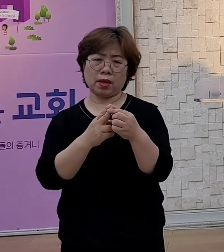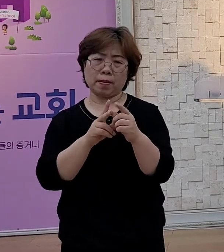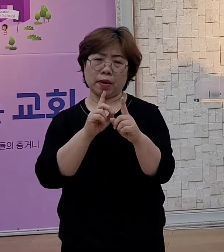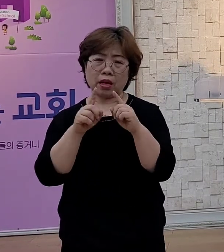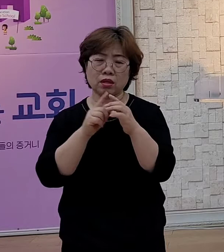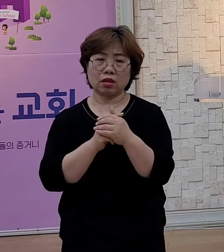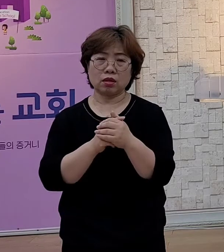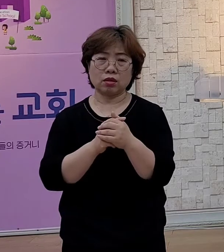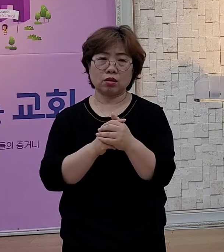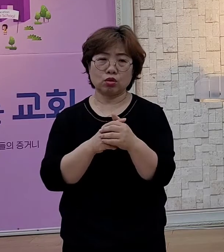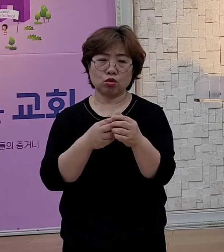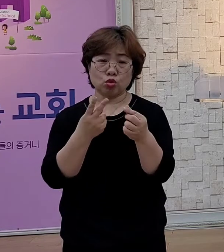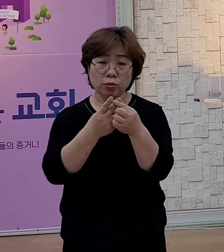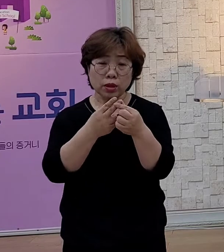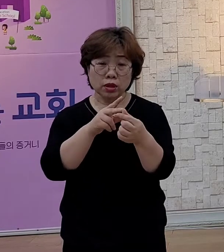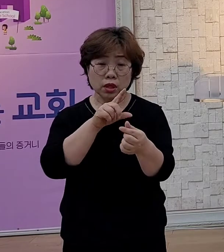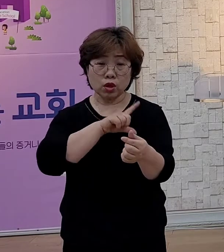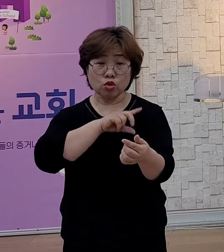번째 주제는 뭐였어요, 여러분?